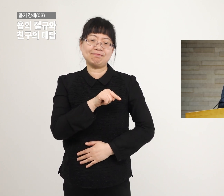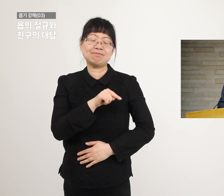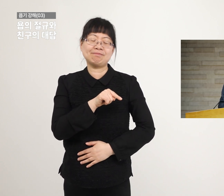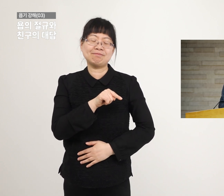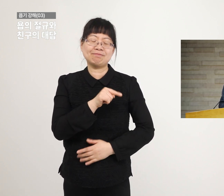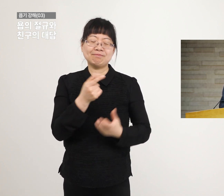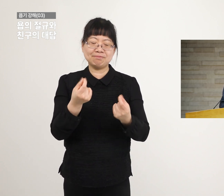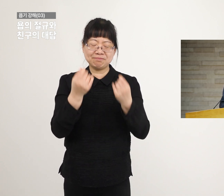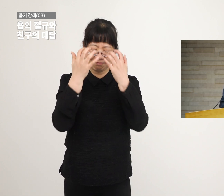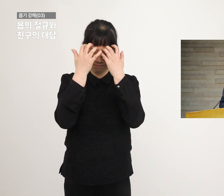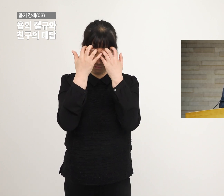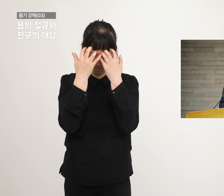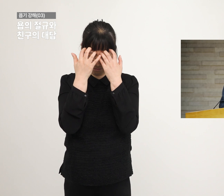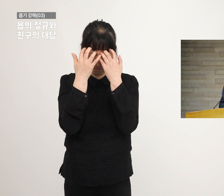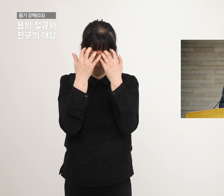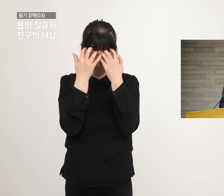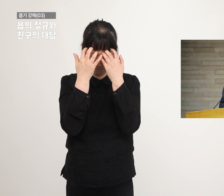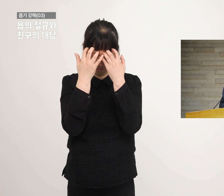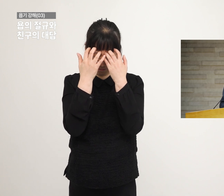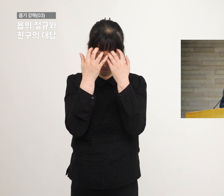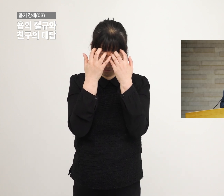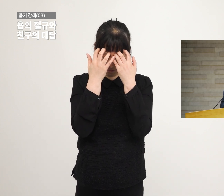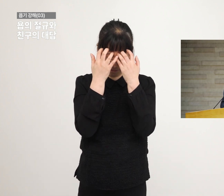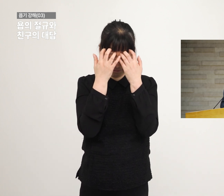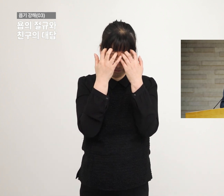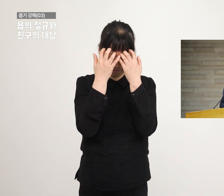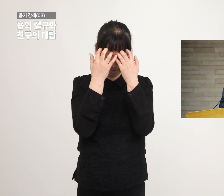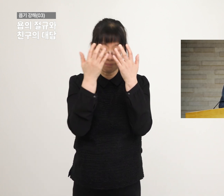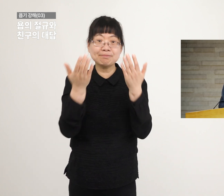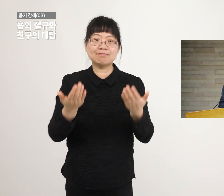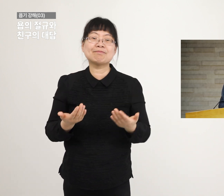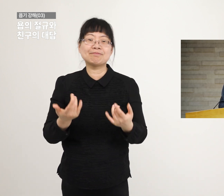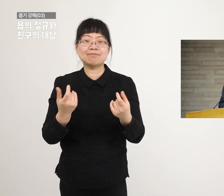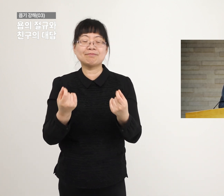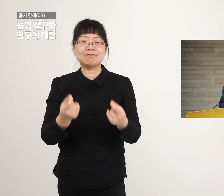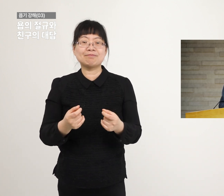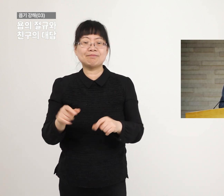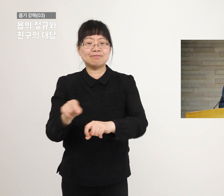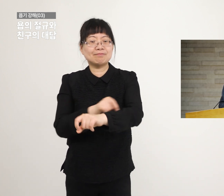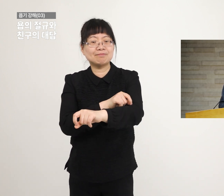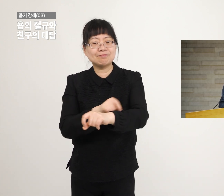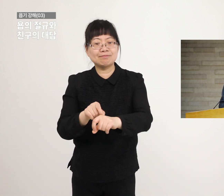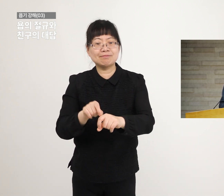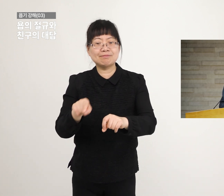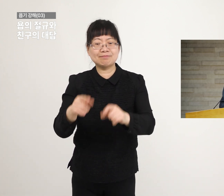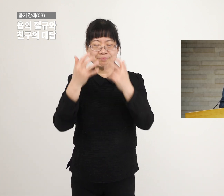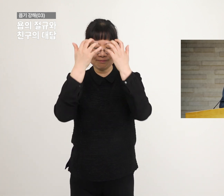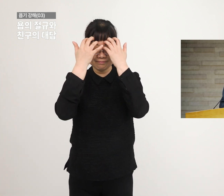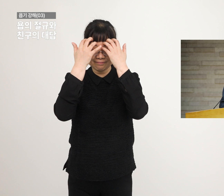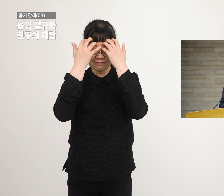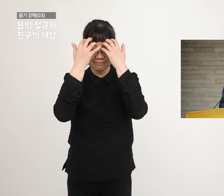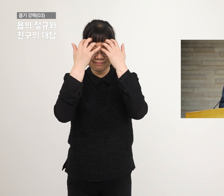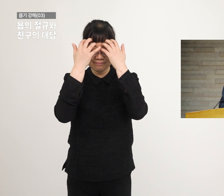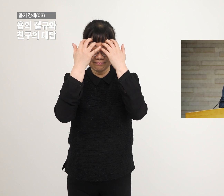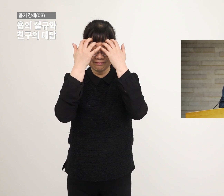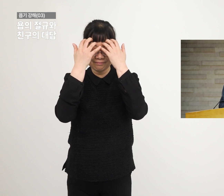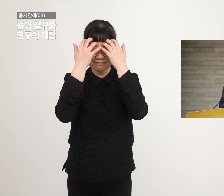그런 고난을 가능케 합니다. 특별히 이 고난을 통해서